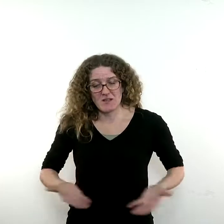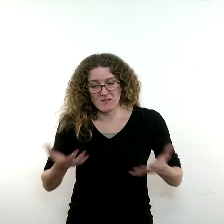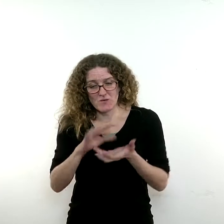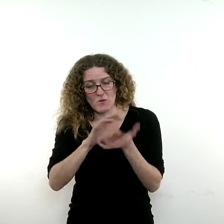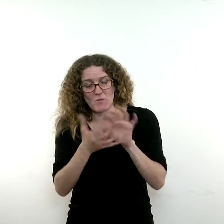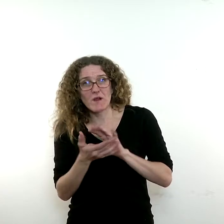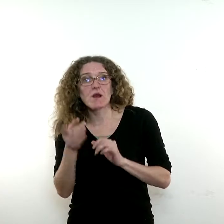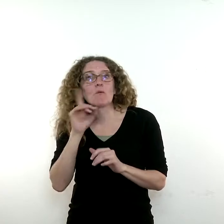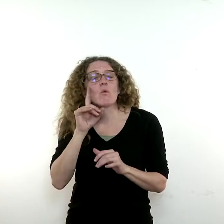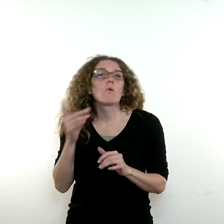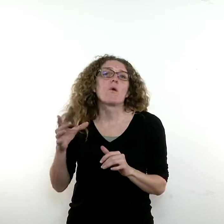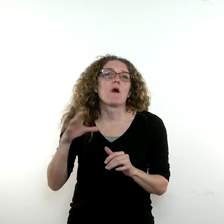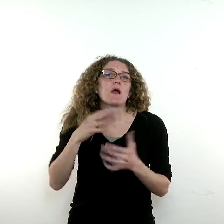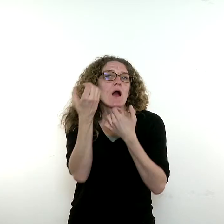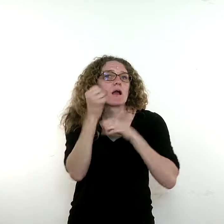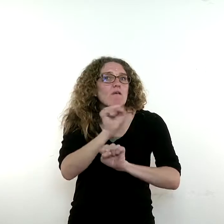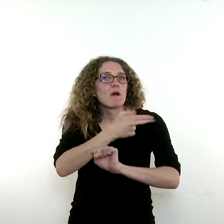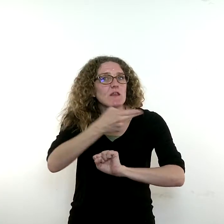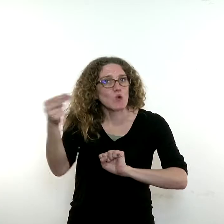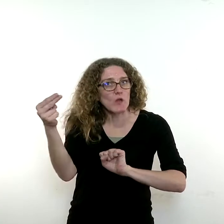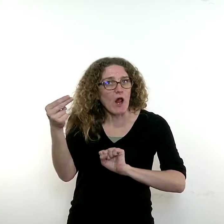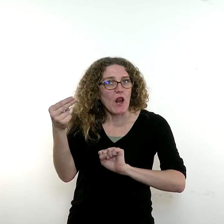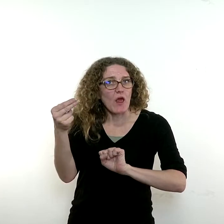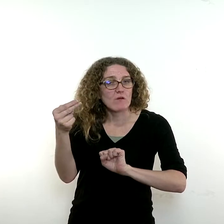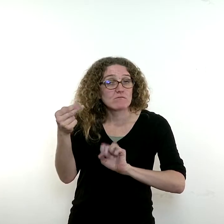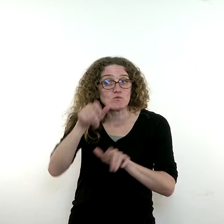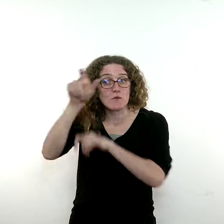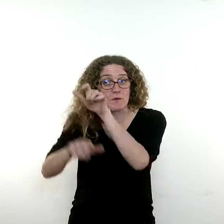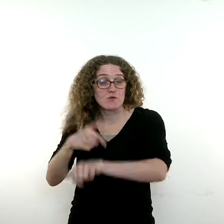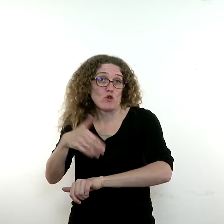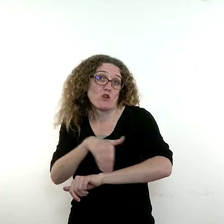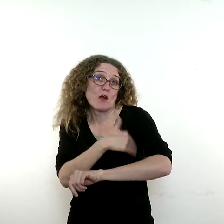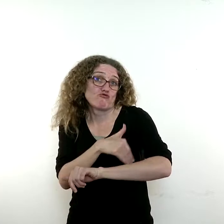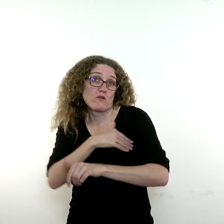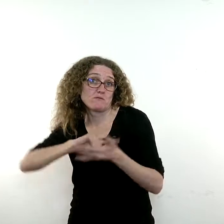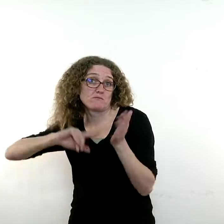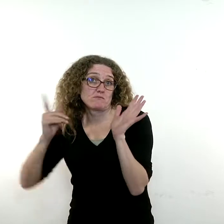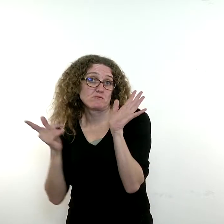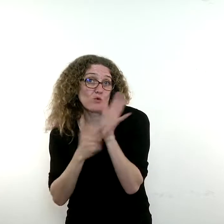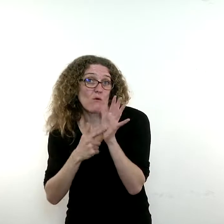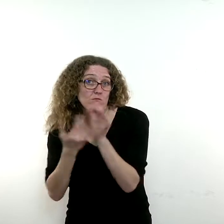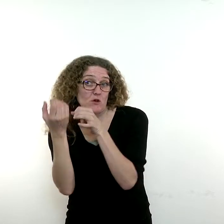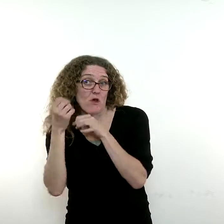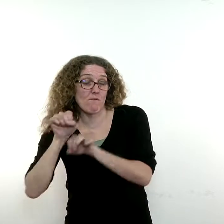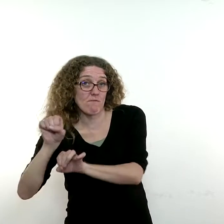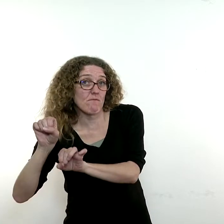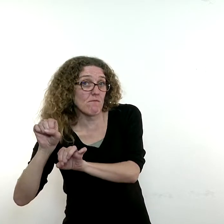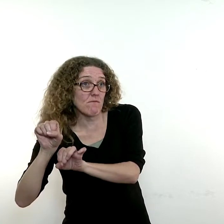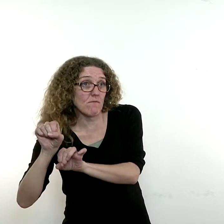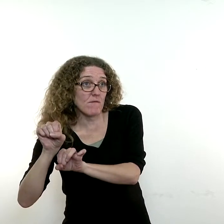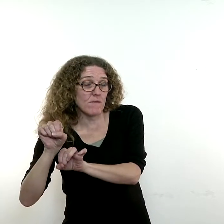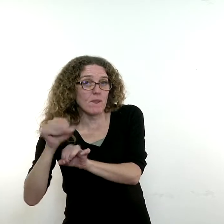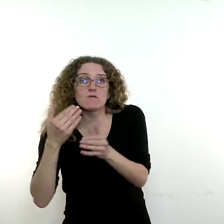y a un préavis de grève national et qui permet à des agents d'exercer le droit de grève, mais qui pose, ce qui est un